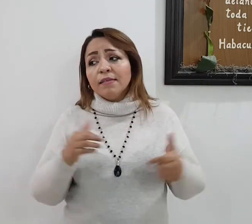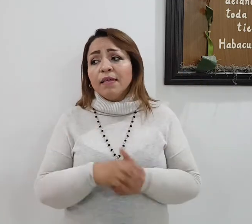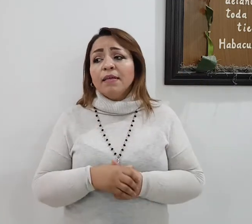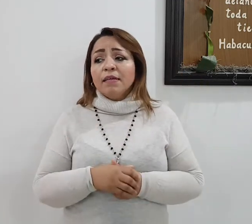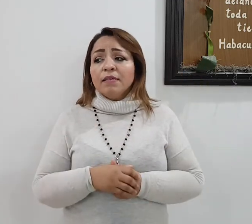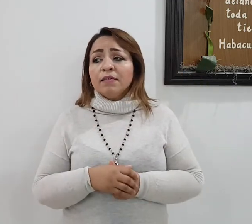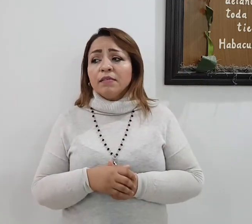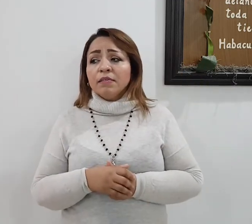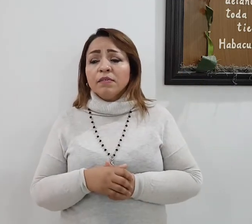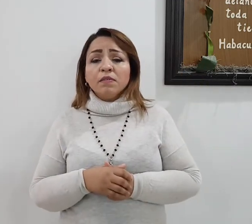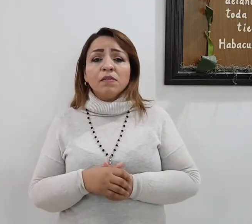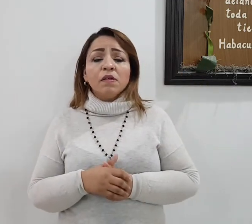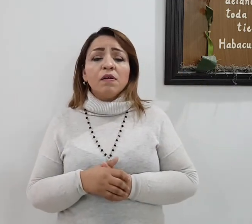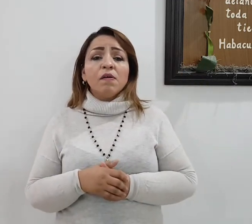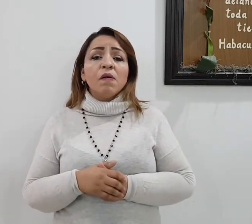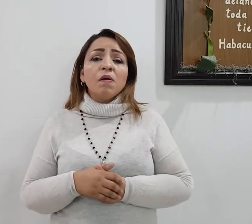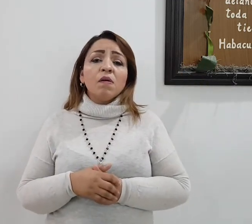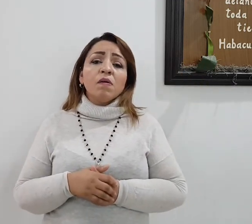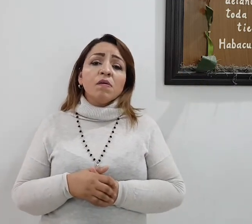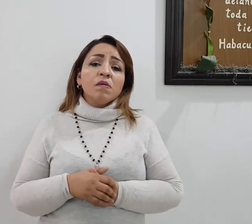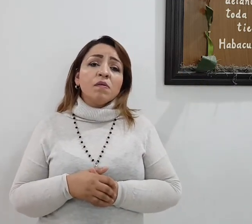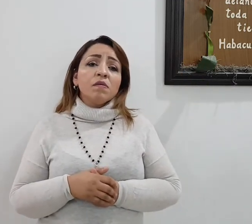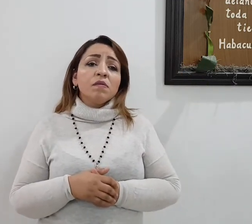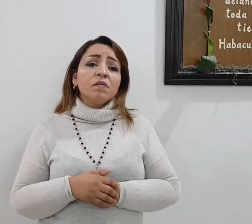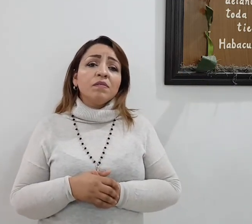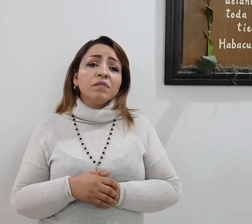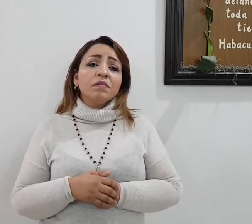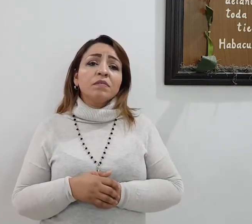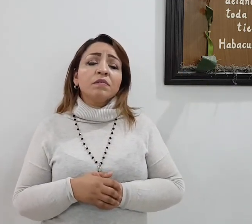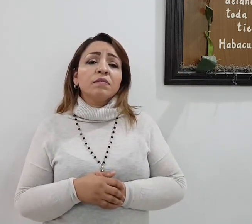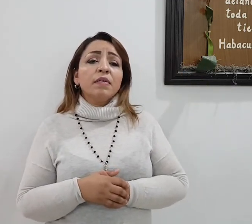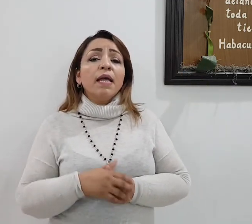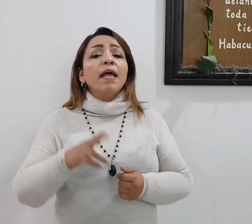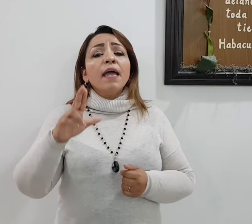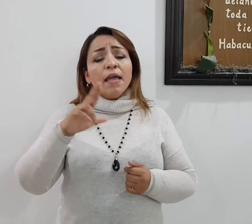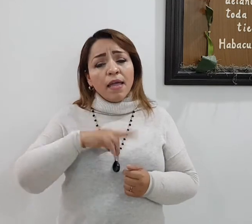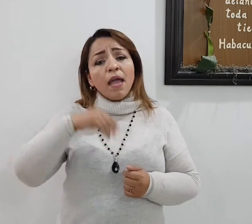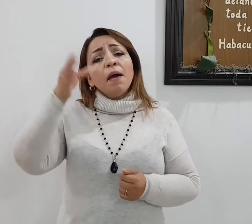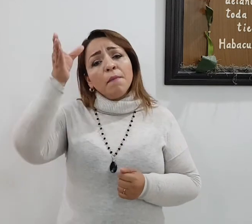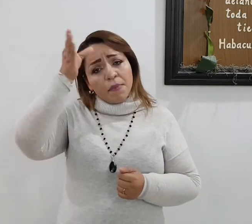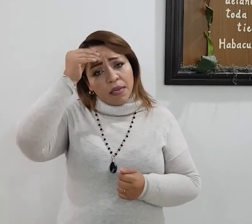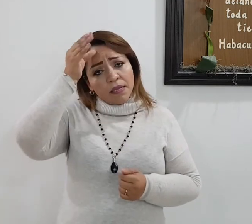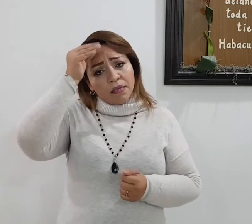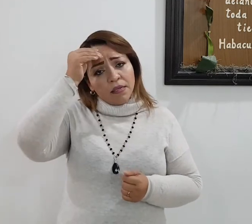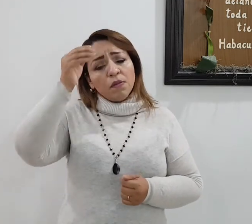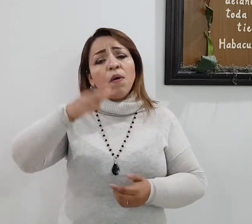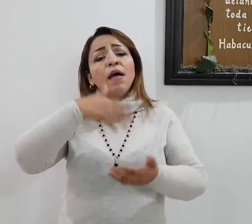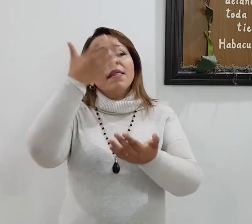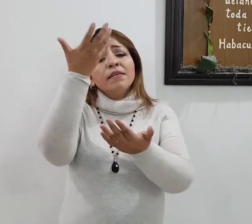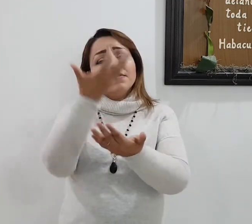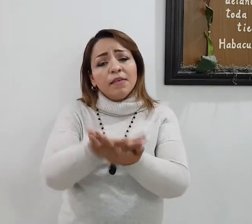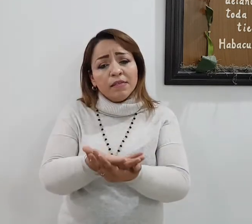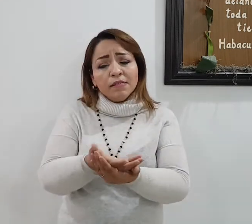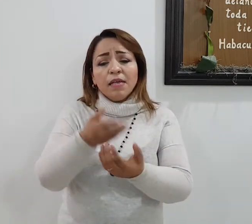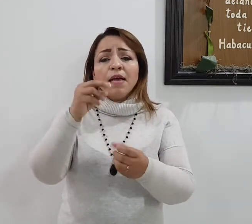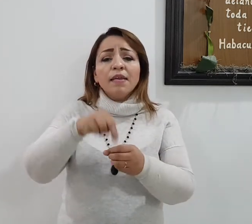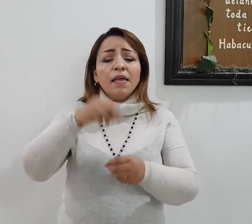estresado en todo el sentido de la palabra. He aprendido a descansar en Dios. Dios tiene sus planes, Dios tiene